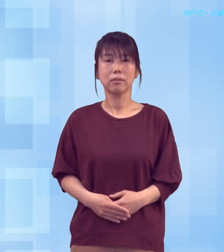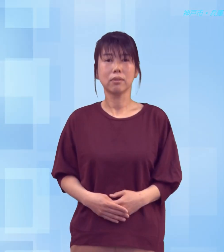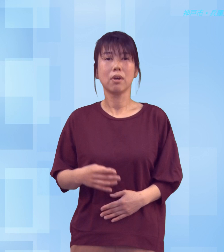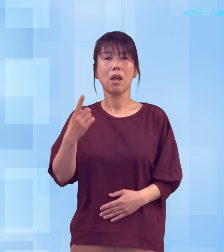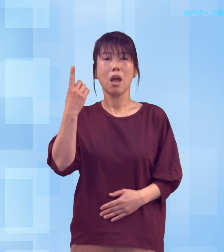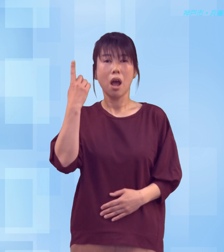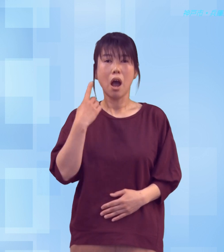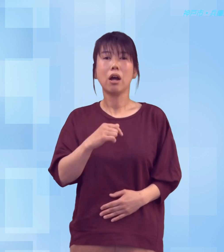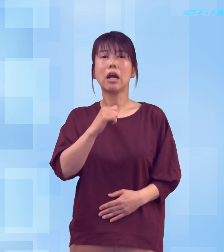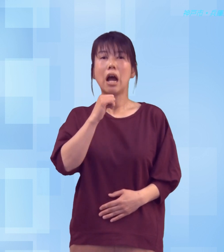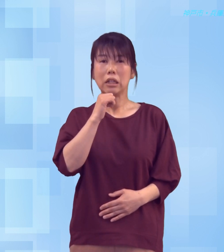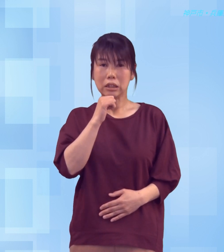明石海峡大橋